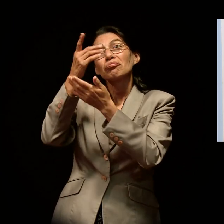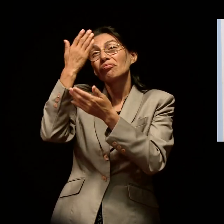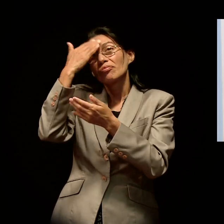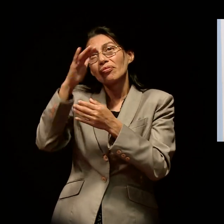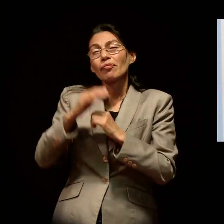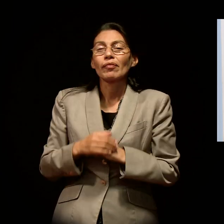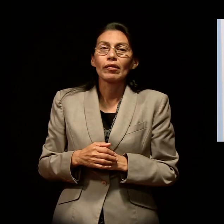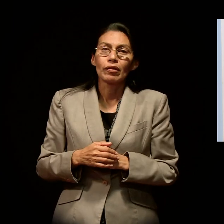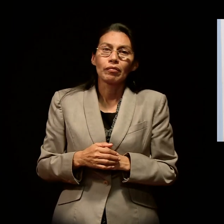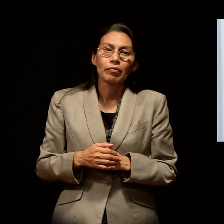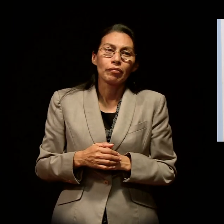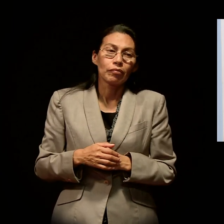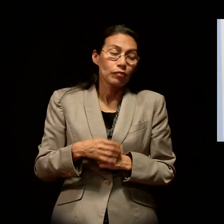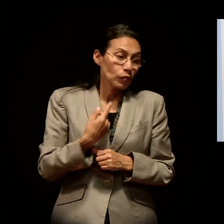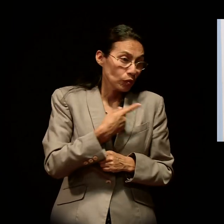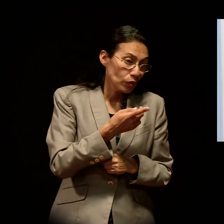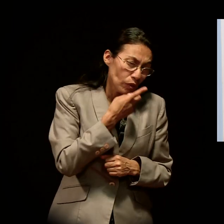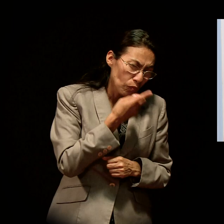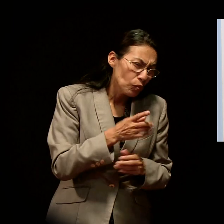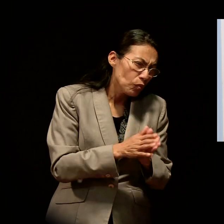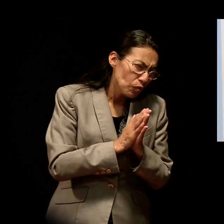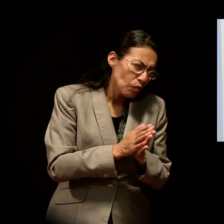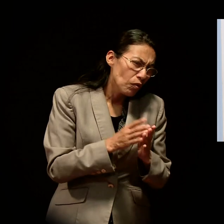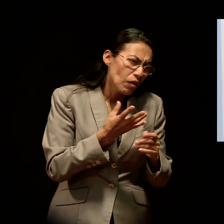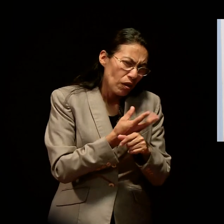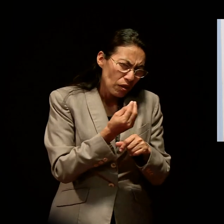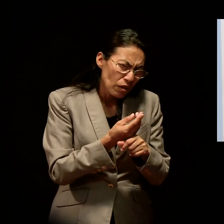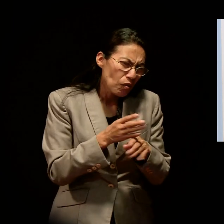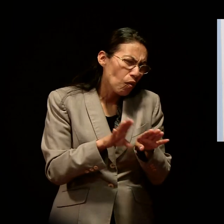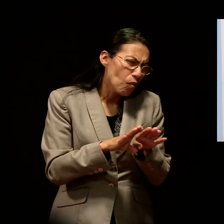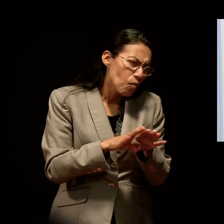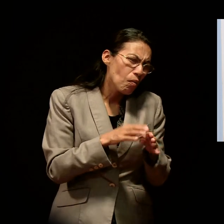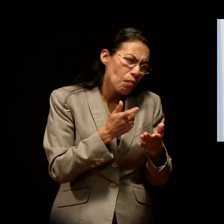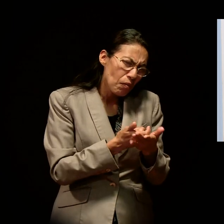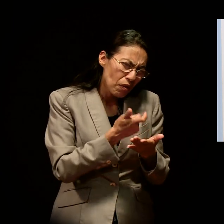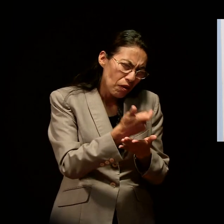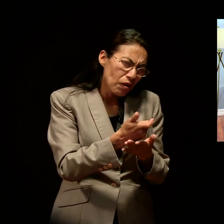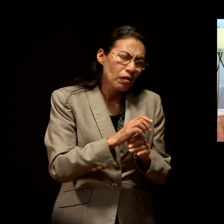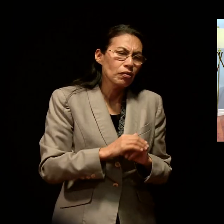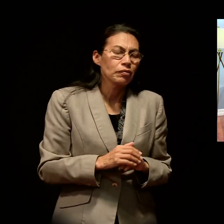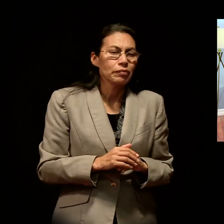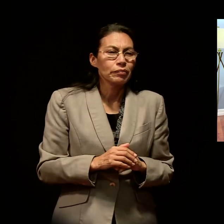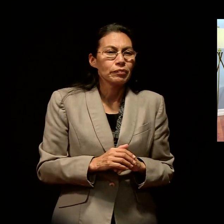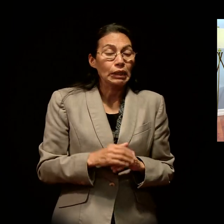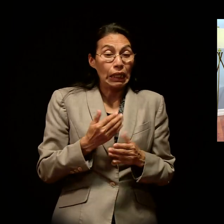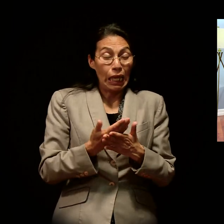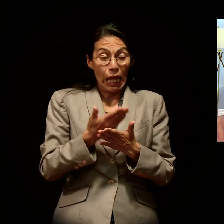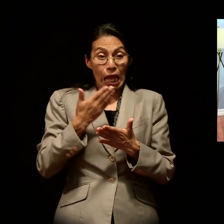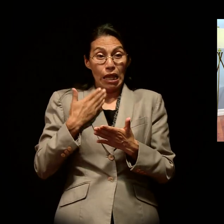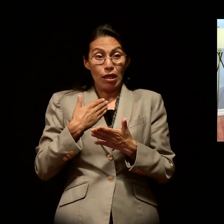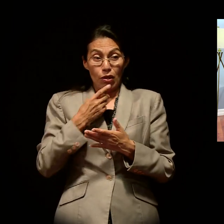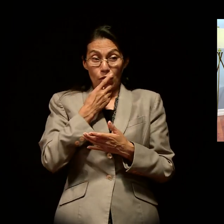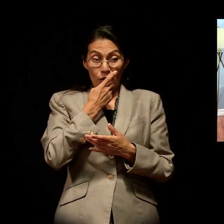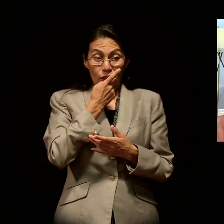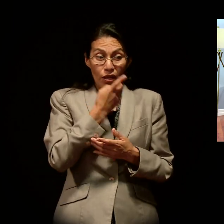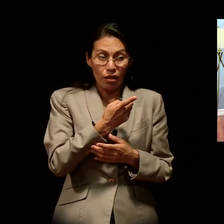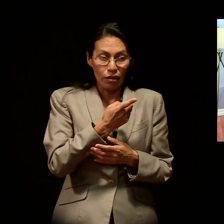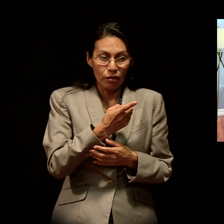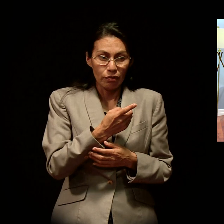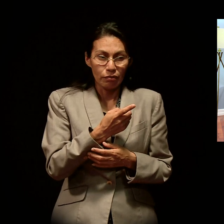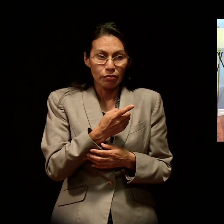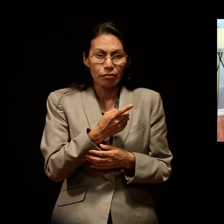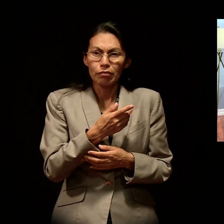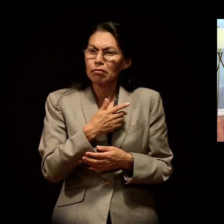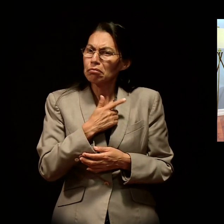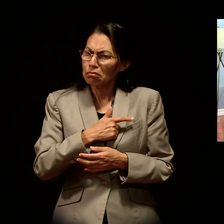y decidimos hacer un arreglo con ellos a ver si era posible y fuimos y antes de que yo hablara me